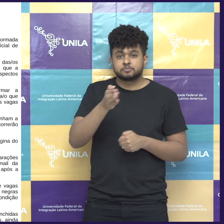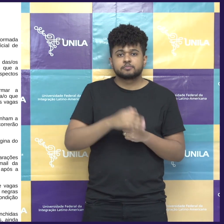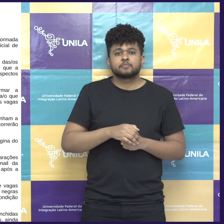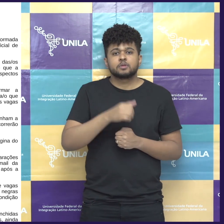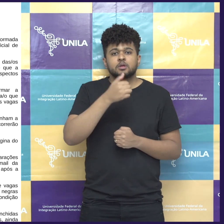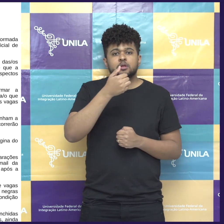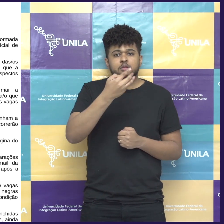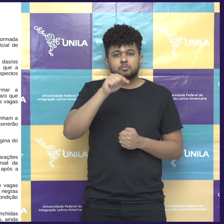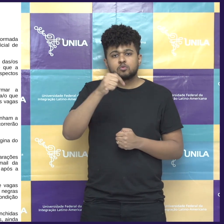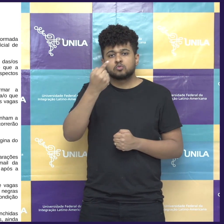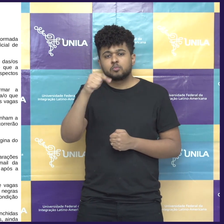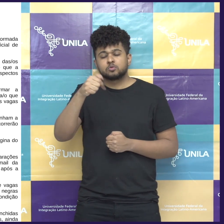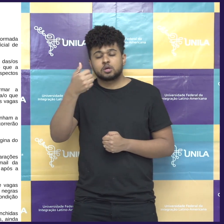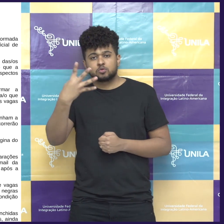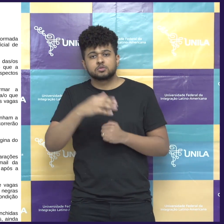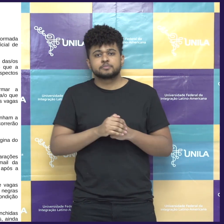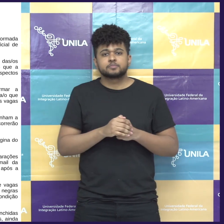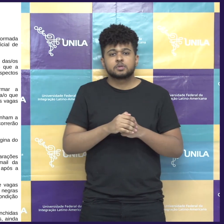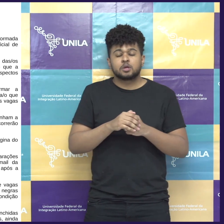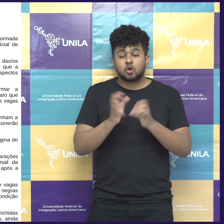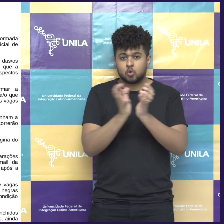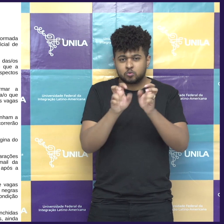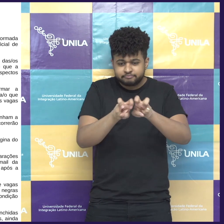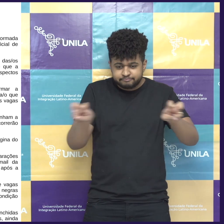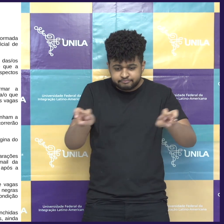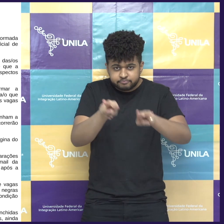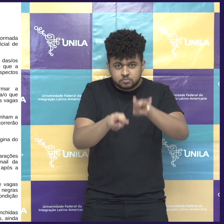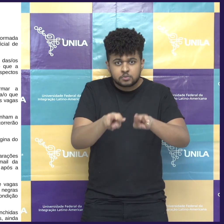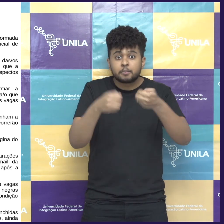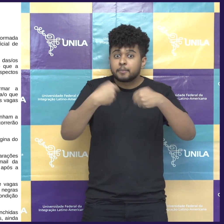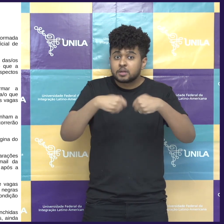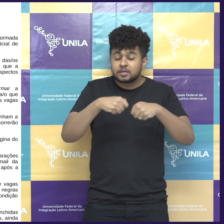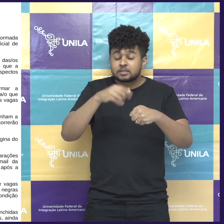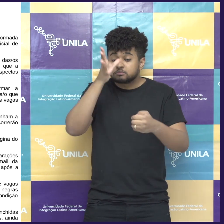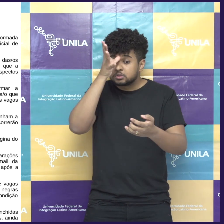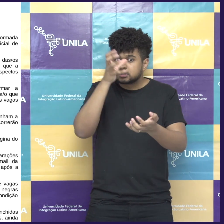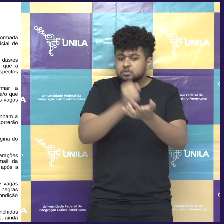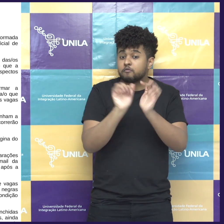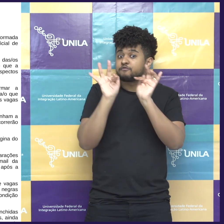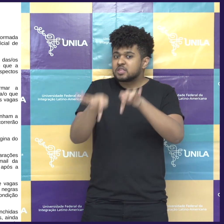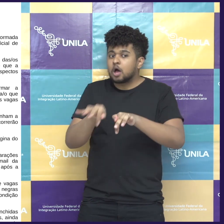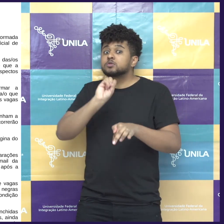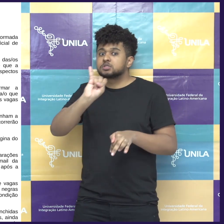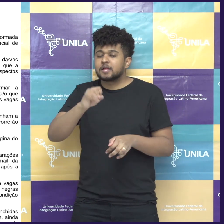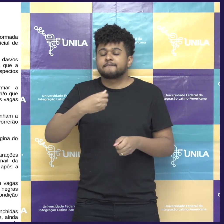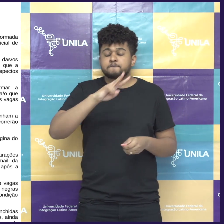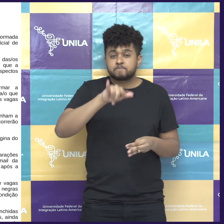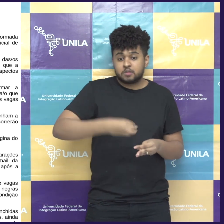3.1.14. A comissão de verificação terá decisão final sobre a permanência